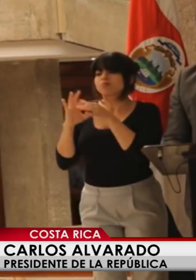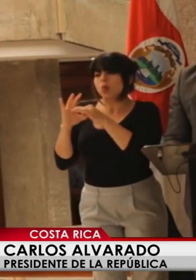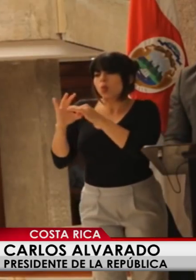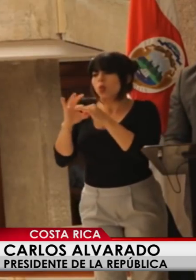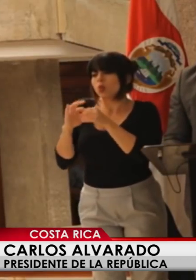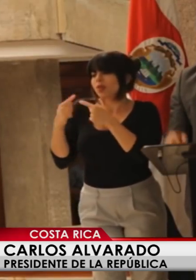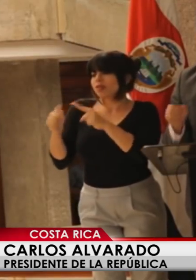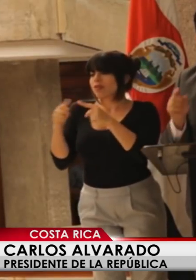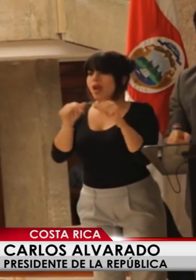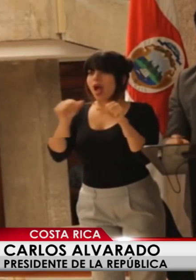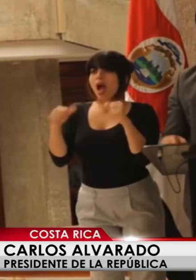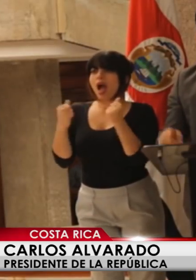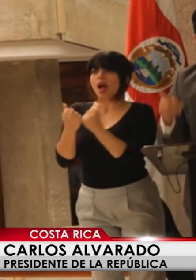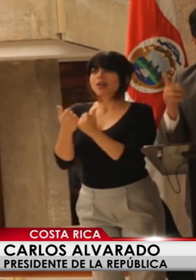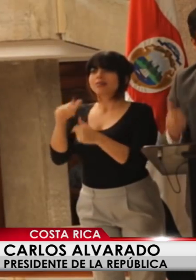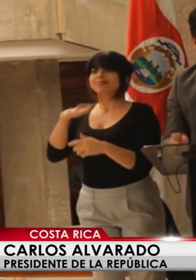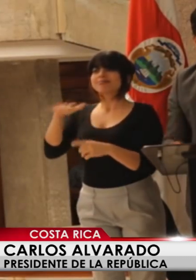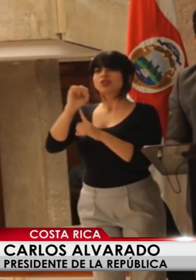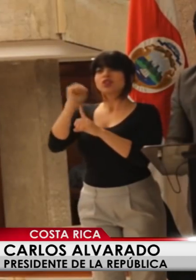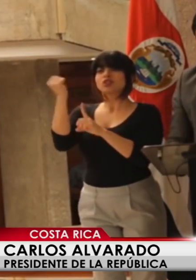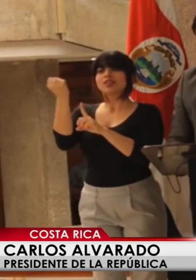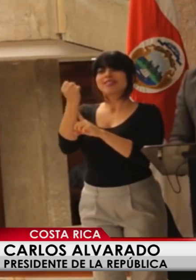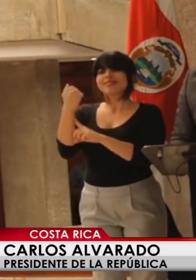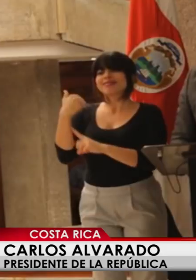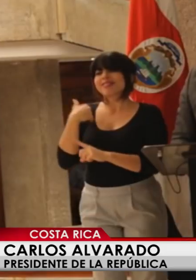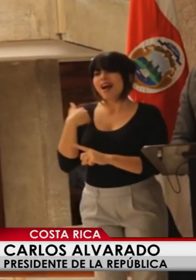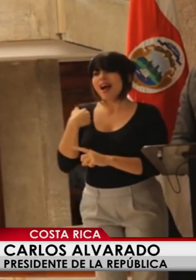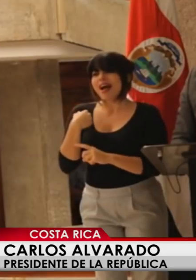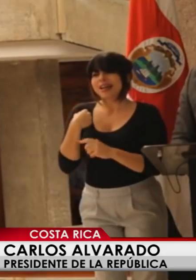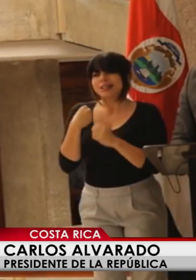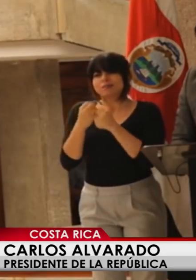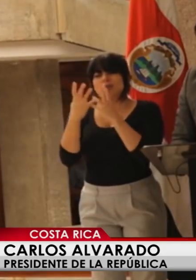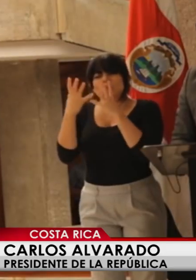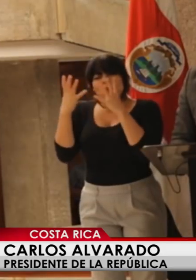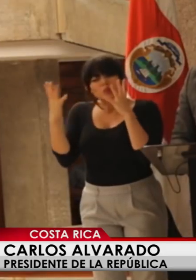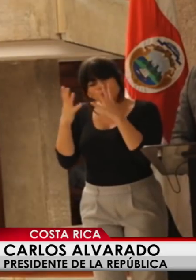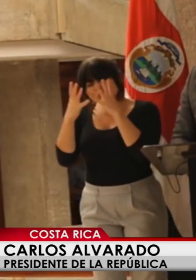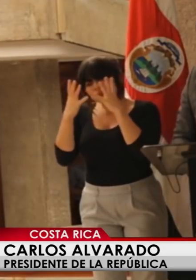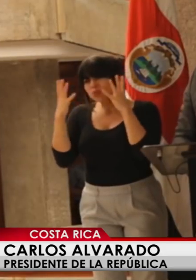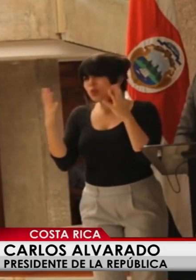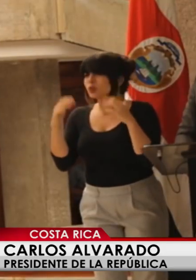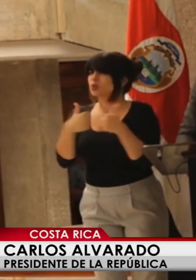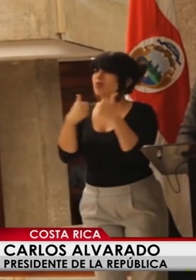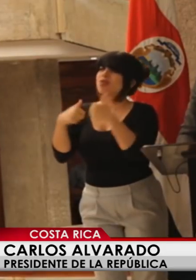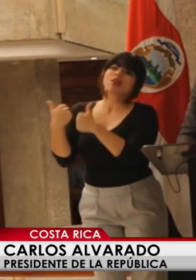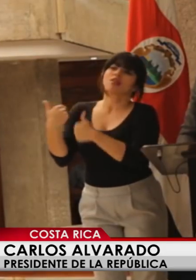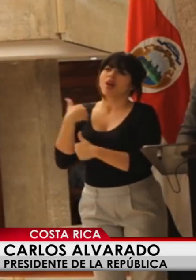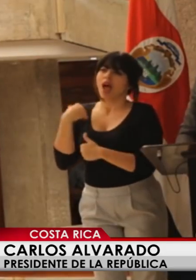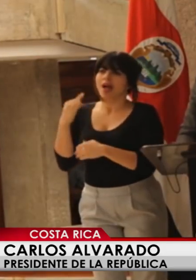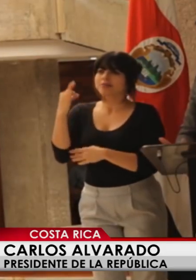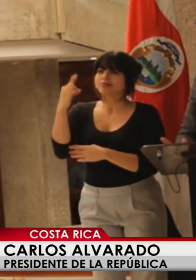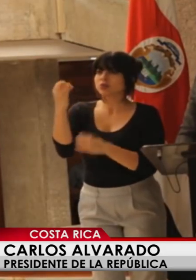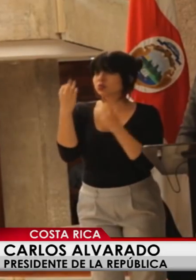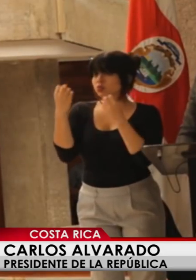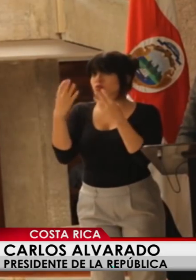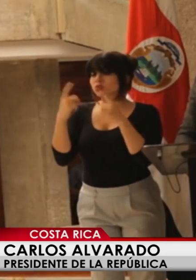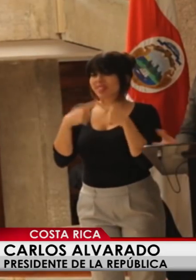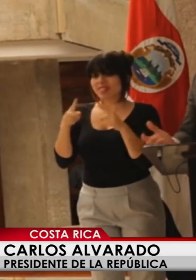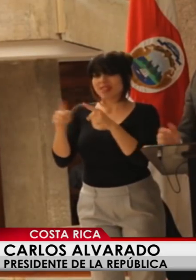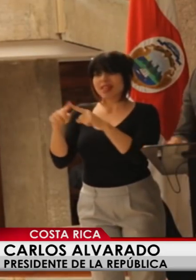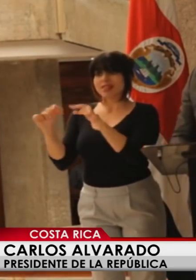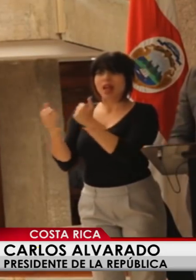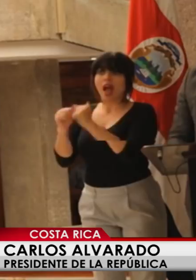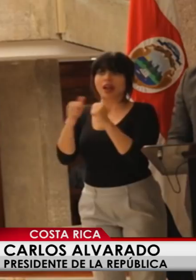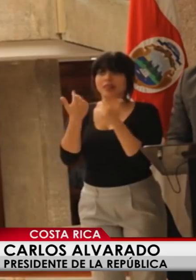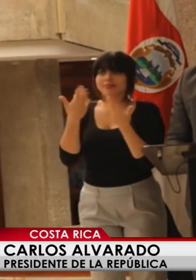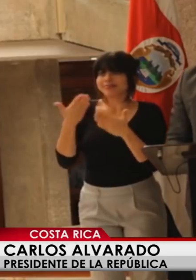otras áreas, en una sociedad que tiene muchísimas, pero muchísimos retos por delante, muchos campos, como lo